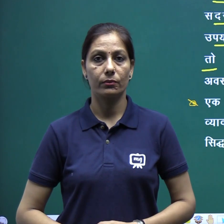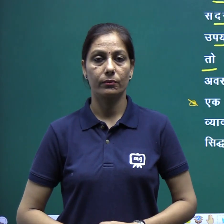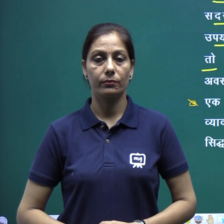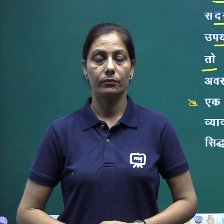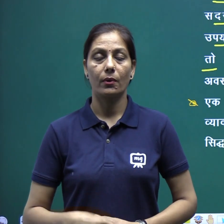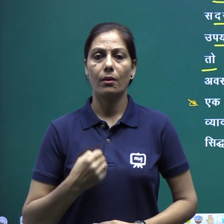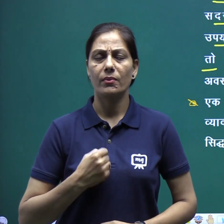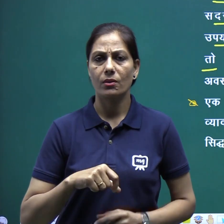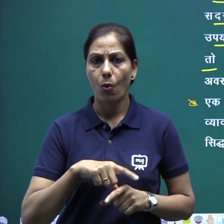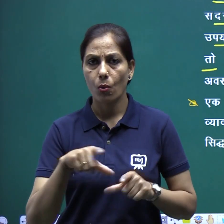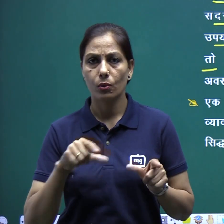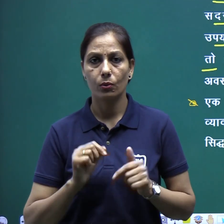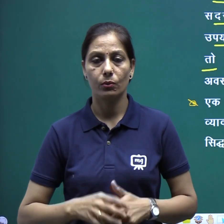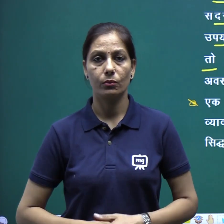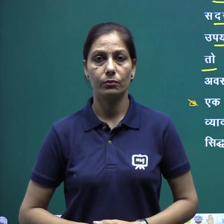हमें सभी को